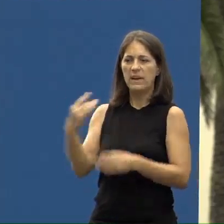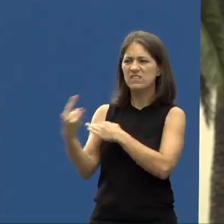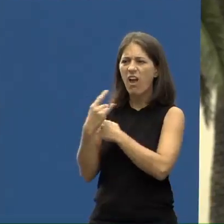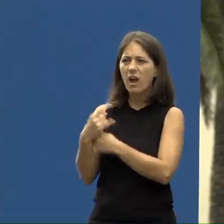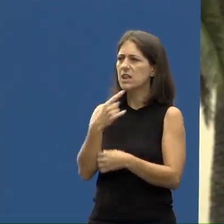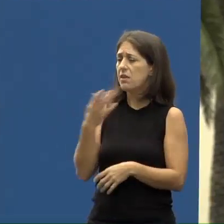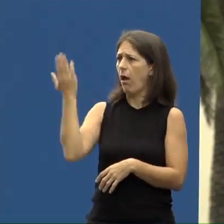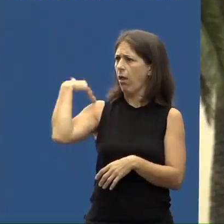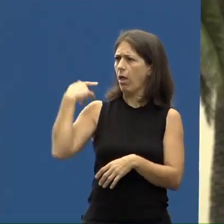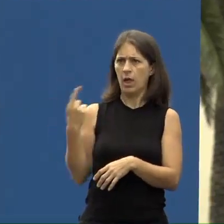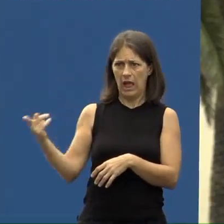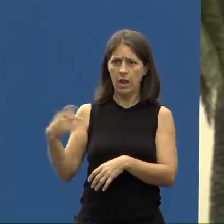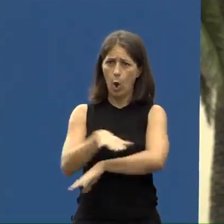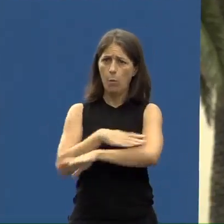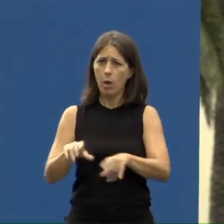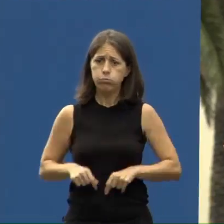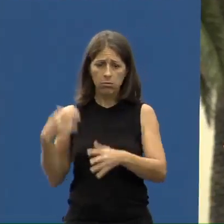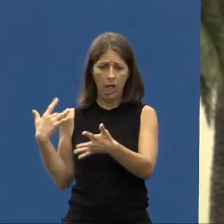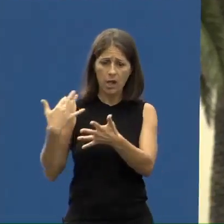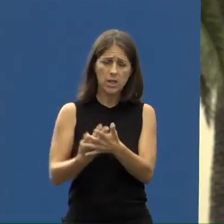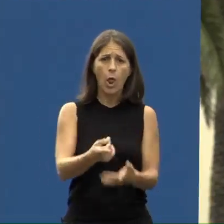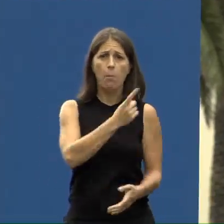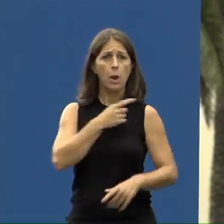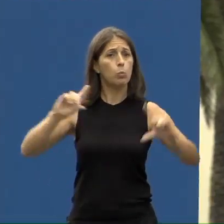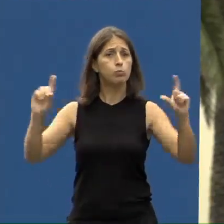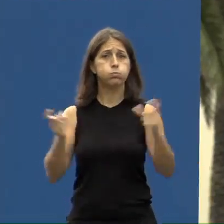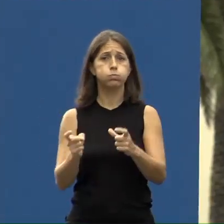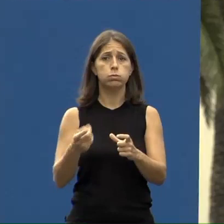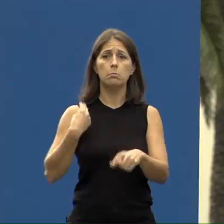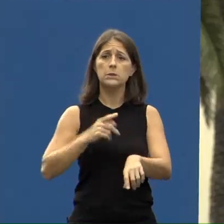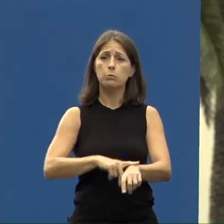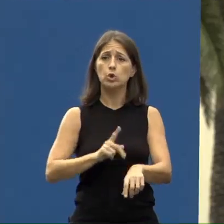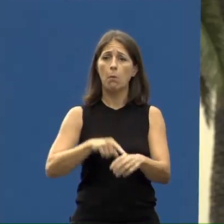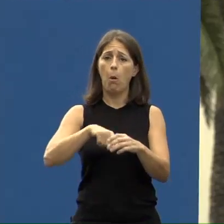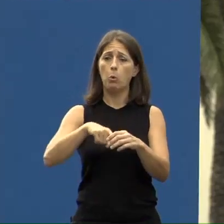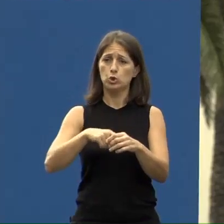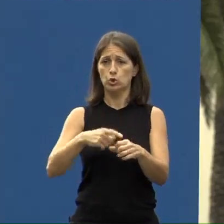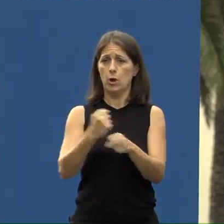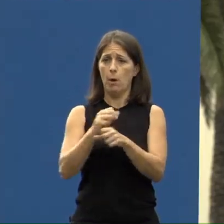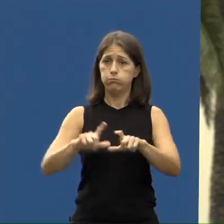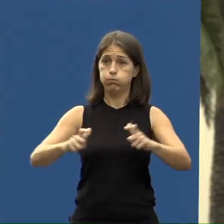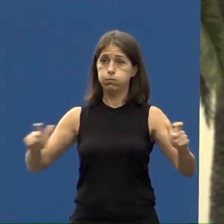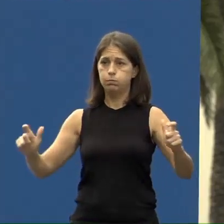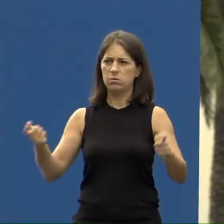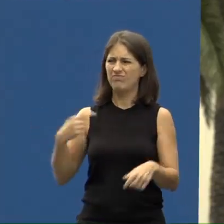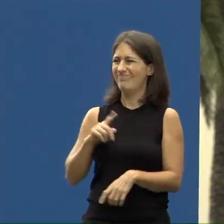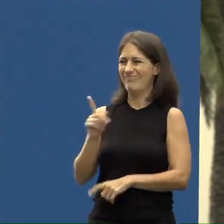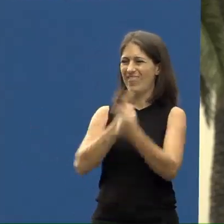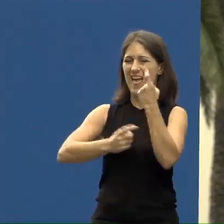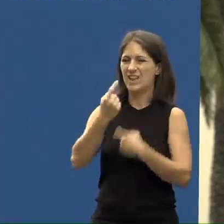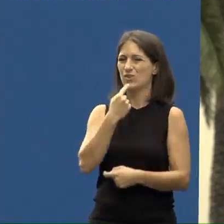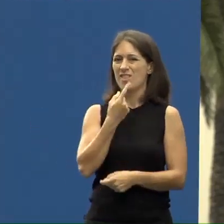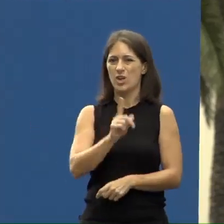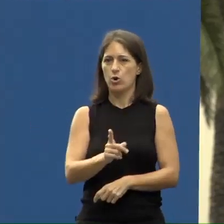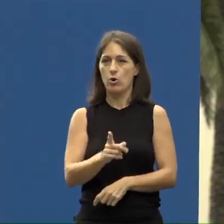que el chegou á presidencia reduciuse o paro e aumentou a ocupación. Pois non, eso non son o que din os datos. Os datos